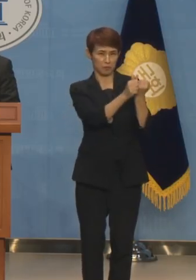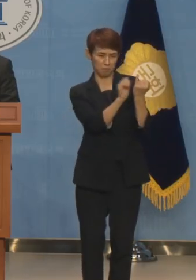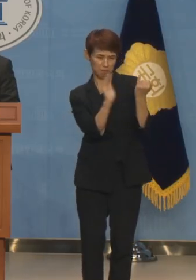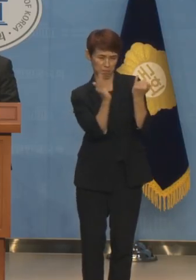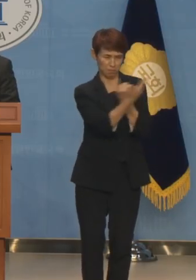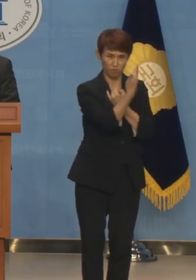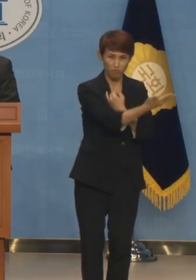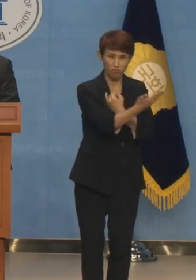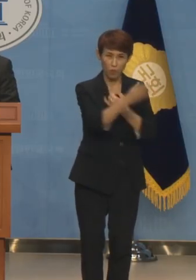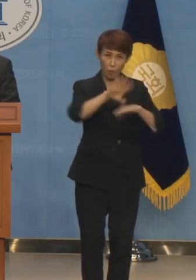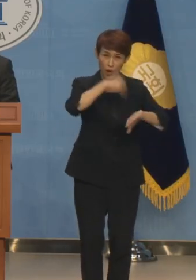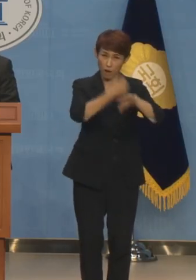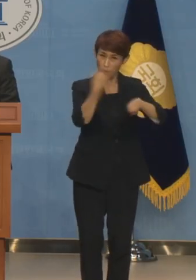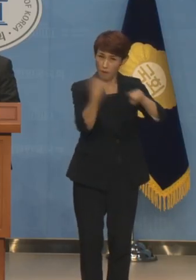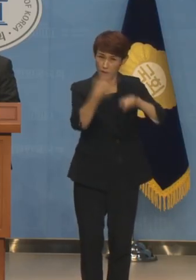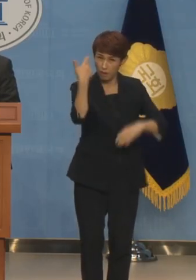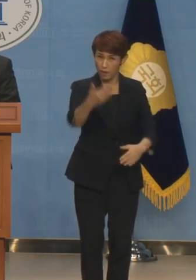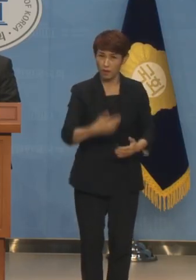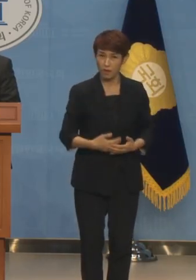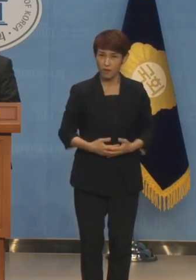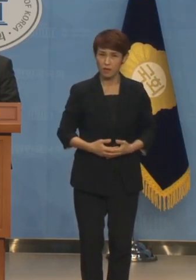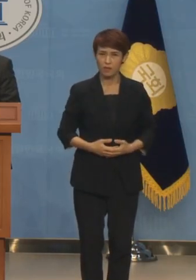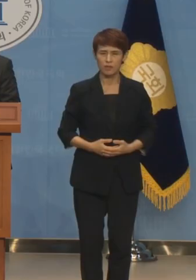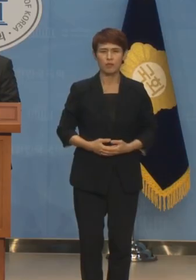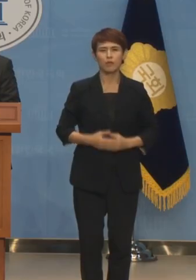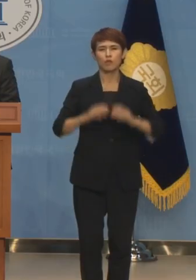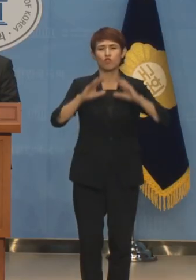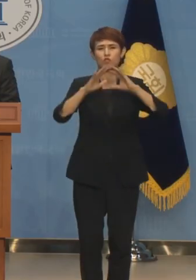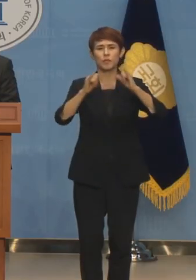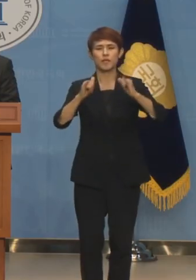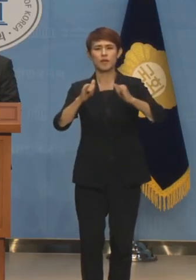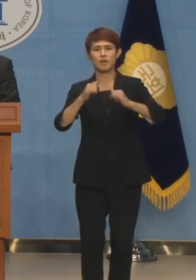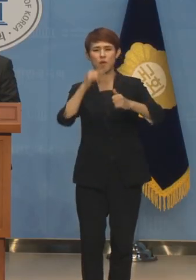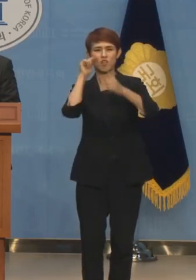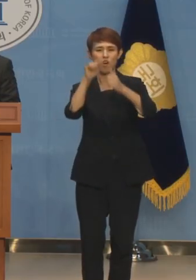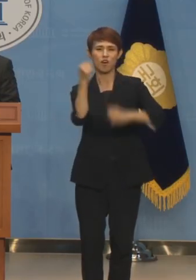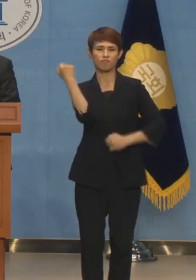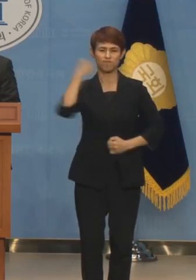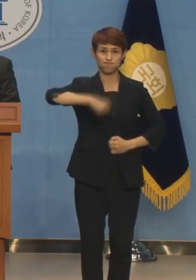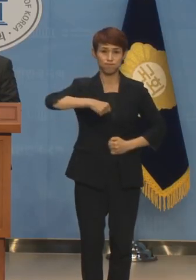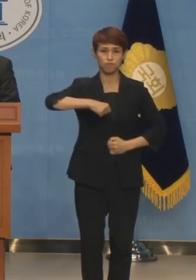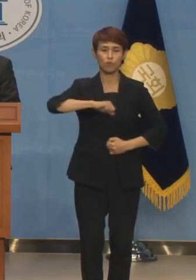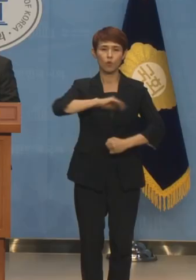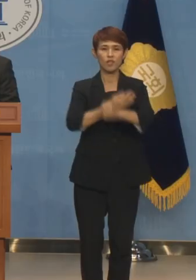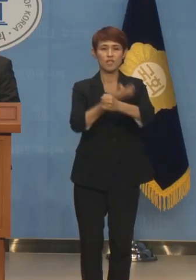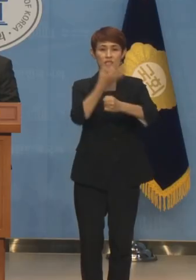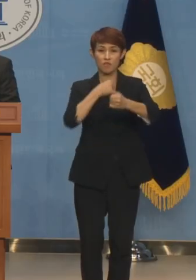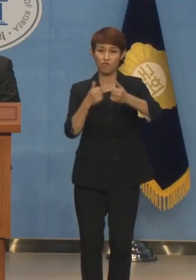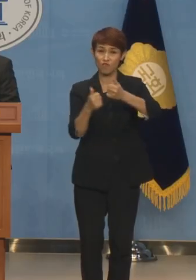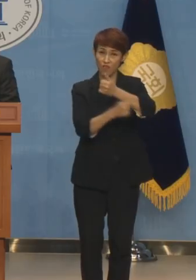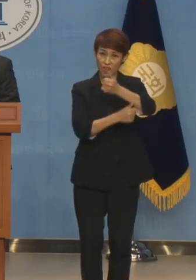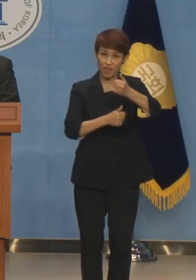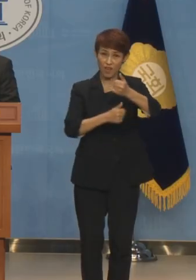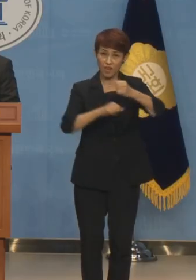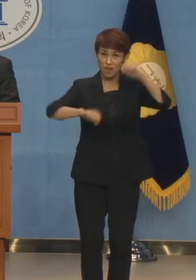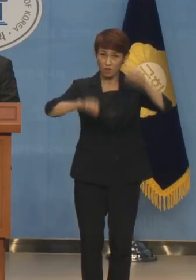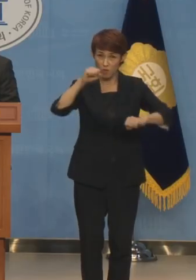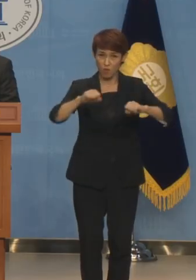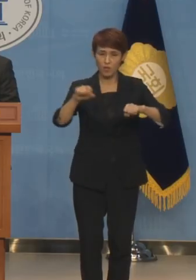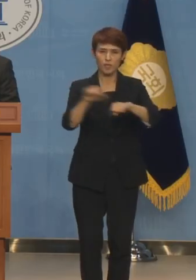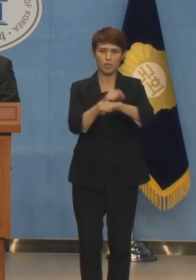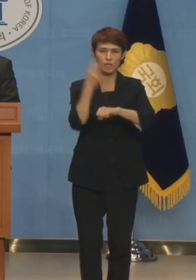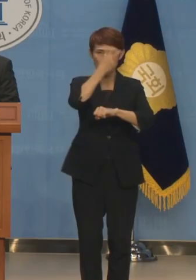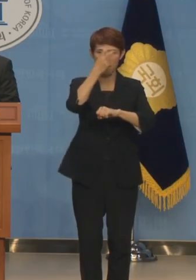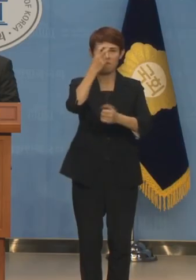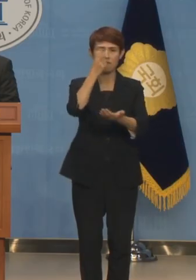왕실이라도 되었습니까? 국민의 명령을 거스른 권익위의 명품백 회고는 특검이 아니고는 김건희